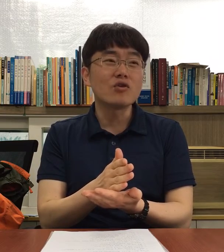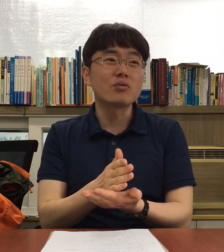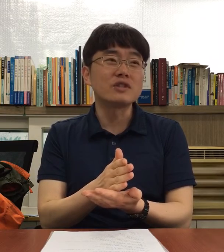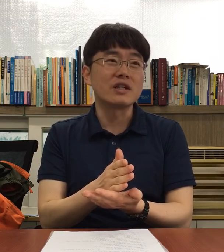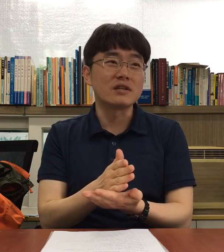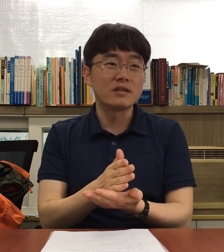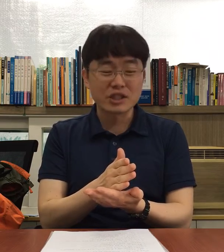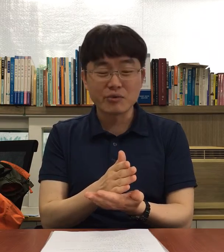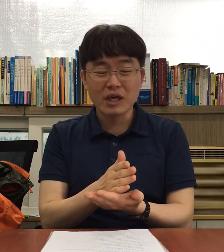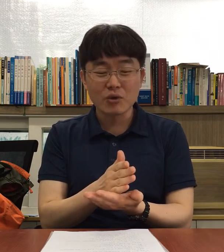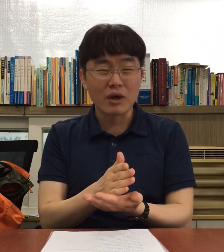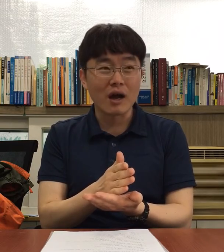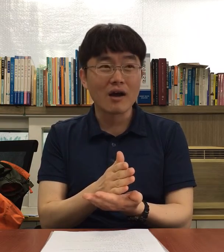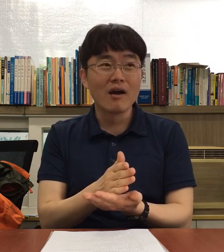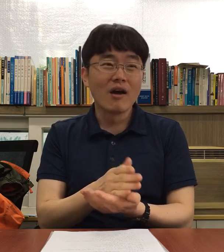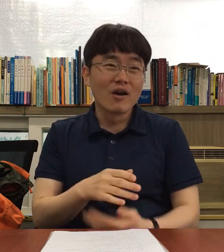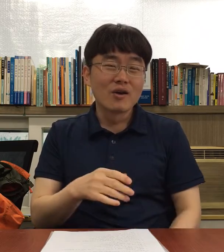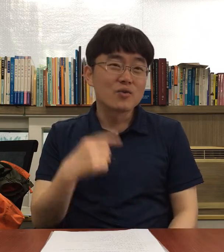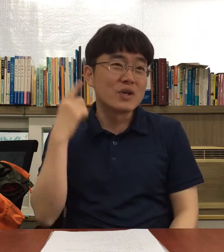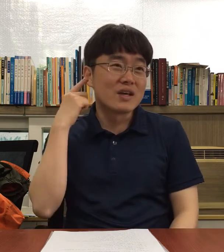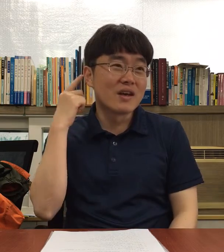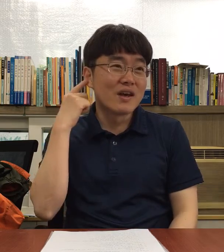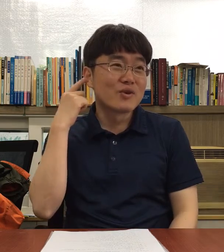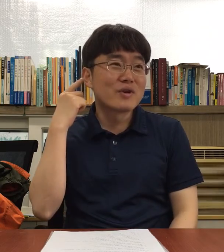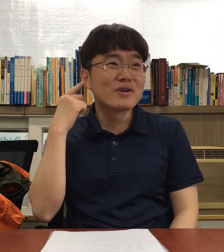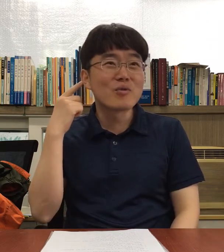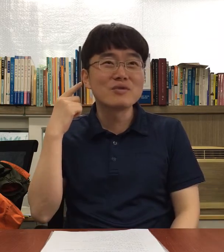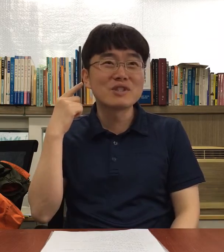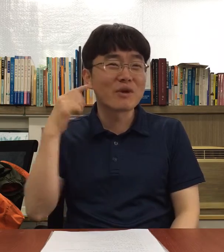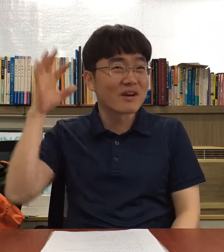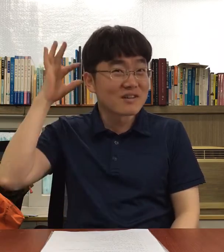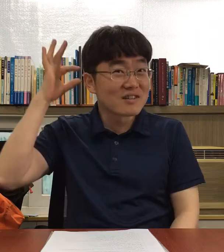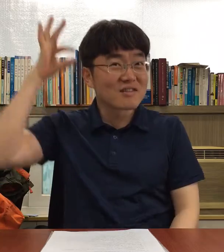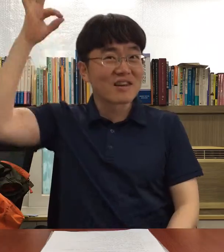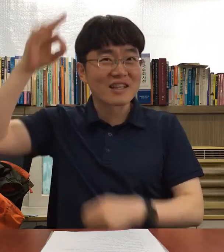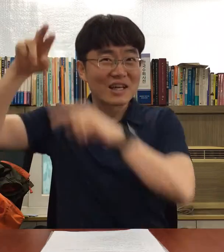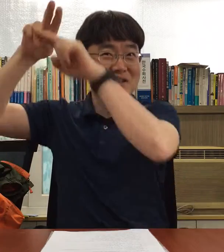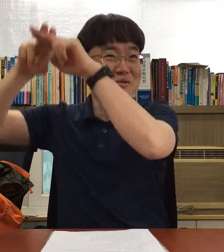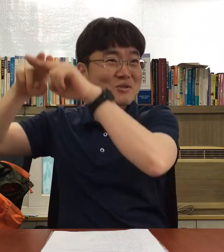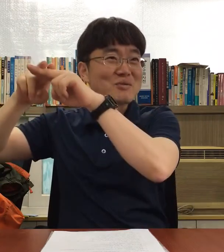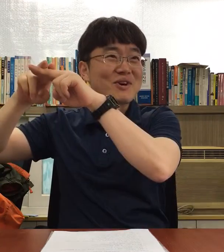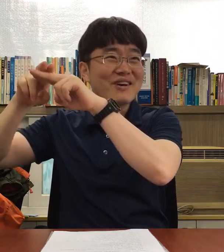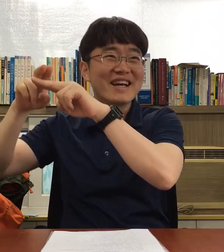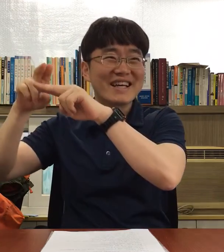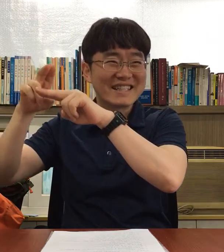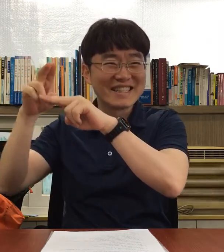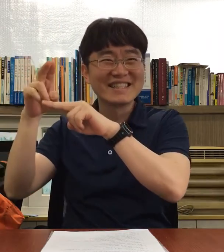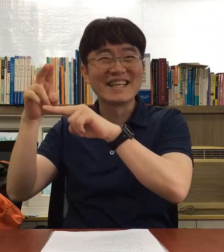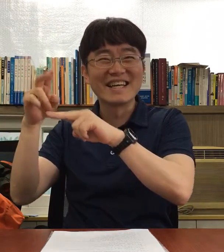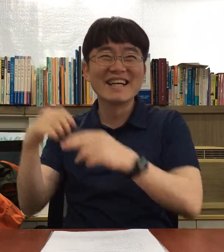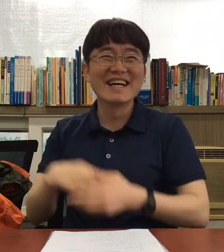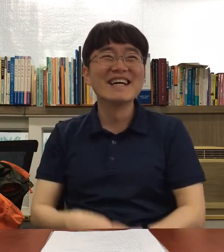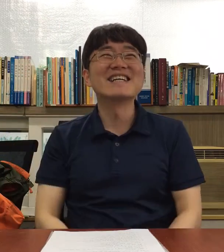높은 지위에 놓아라. 귀를 높은 지위에 이걸 들어서 갖다 놓을 수는 없죠. 네.